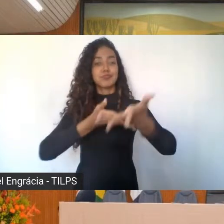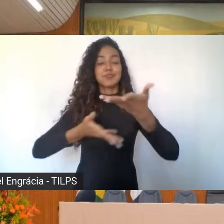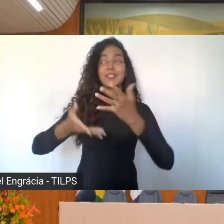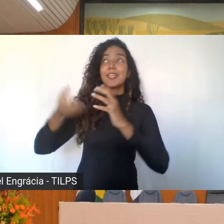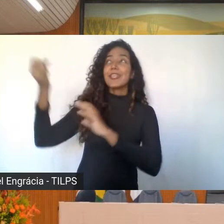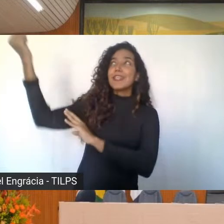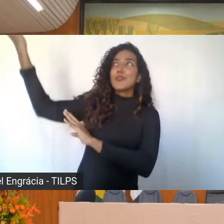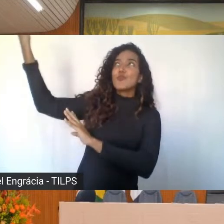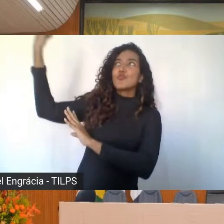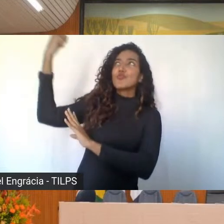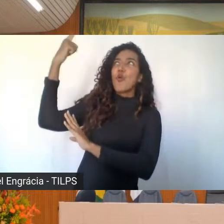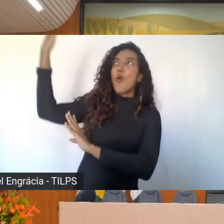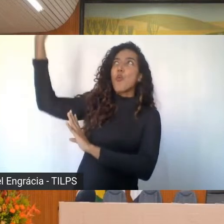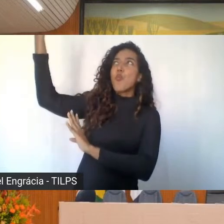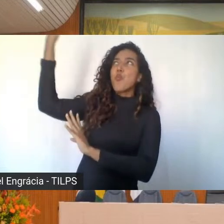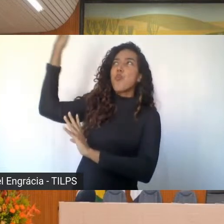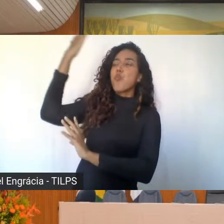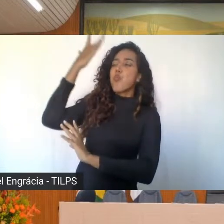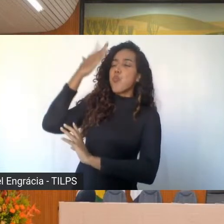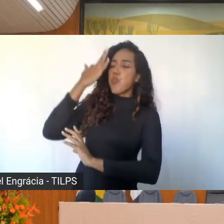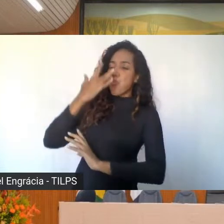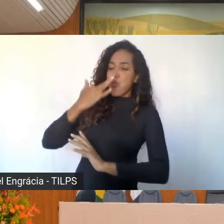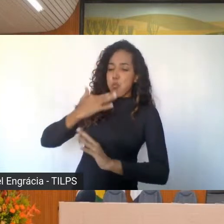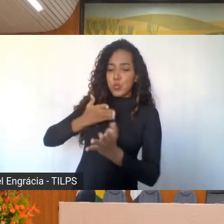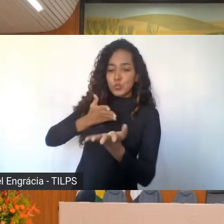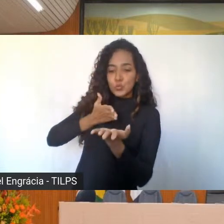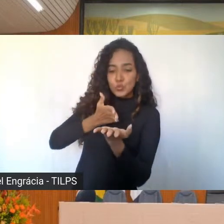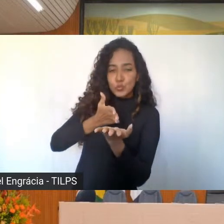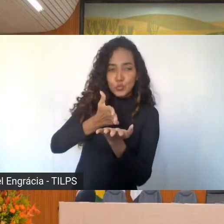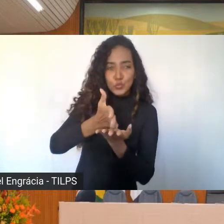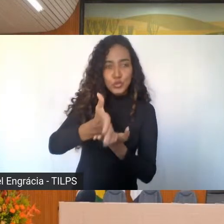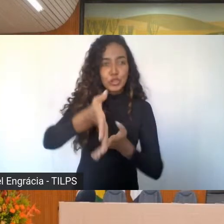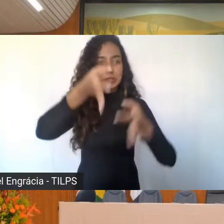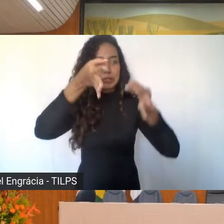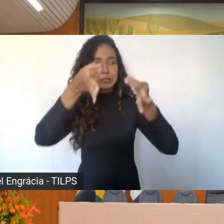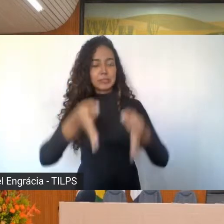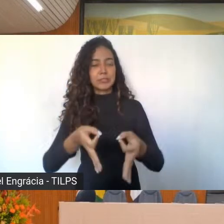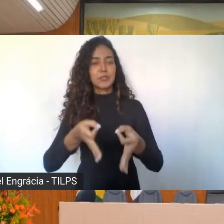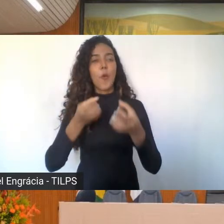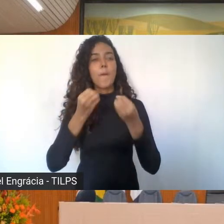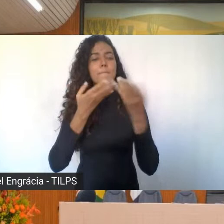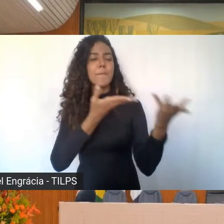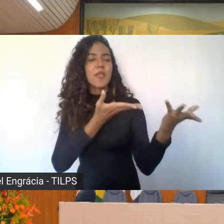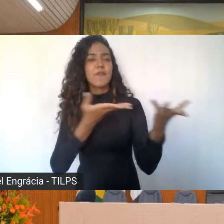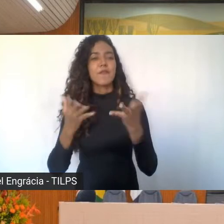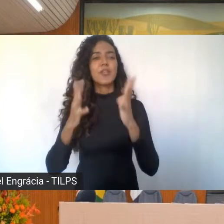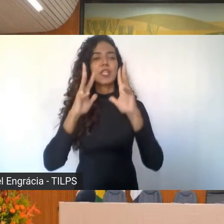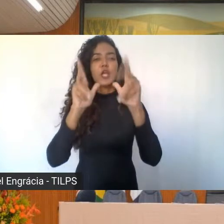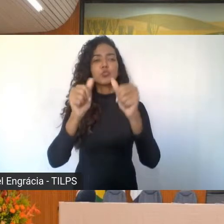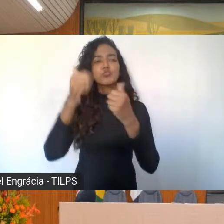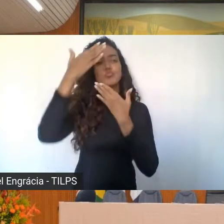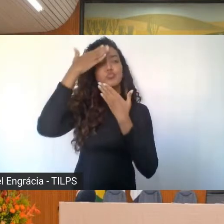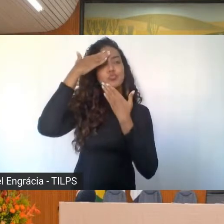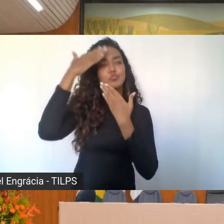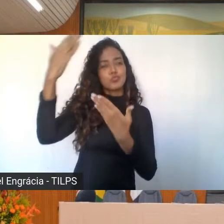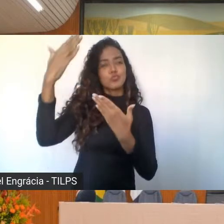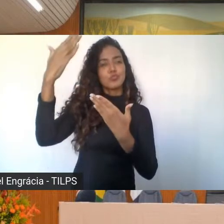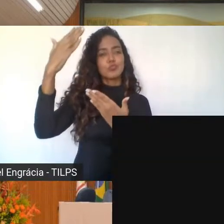guie. Sejam bem-vindos e bem-vindas. Obrigado a todos e a todas.